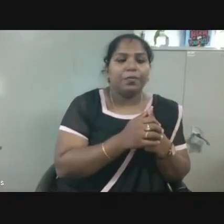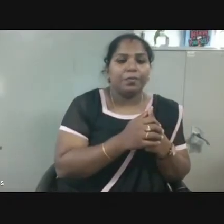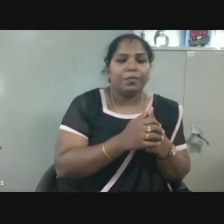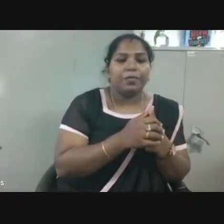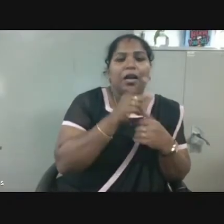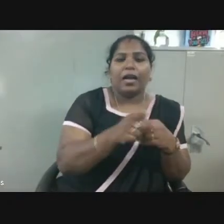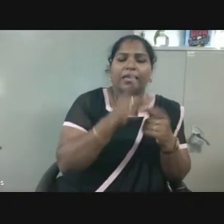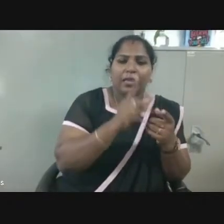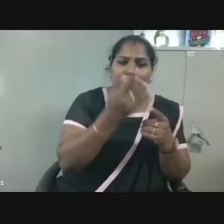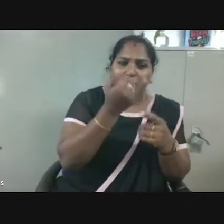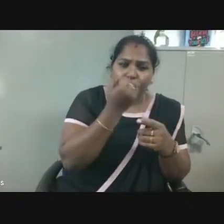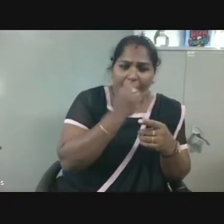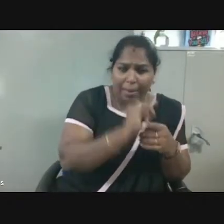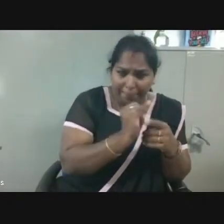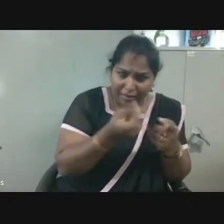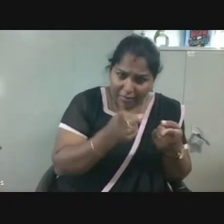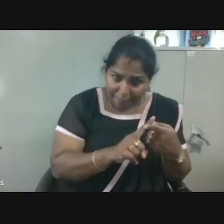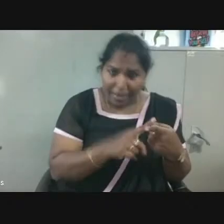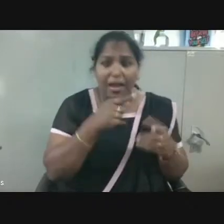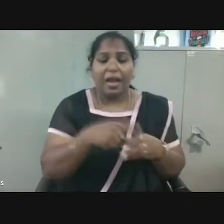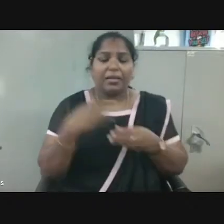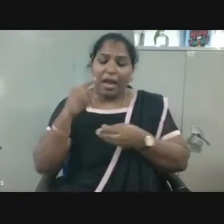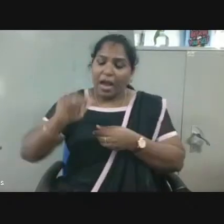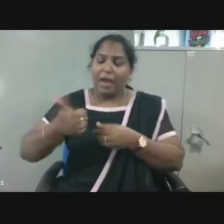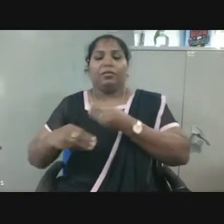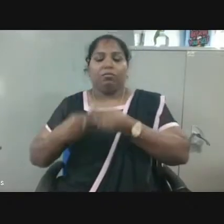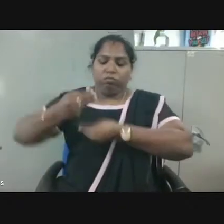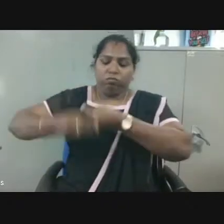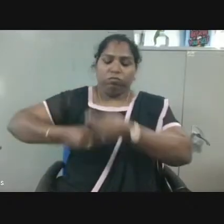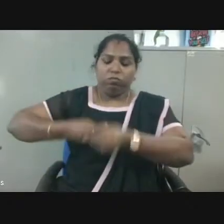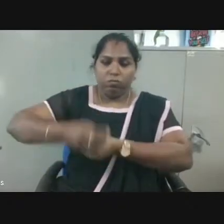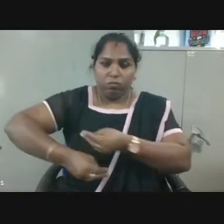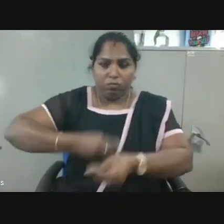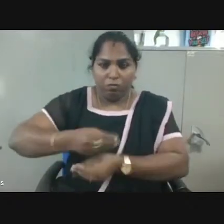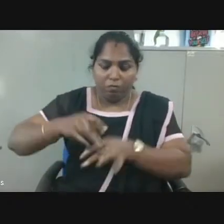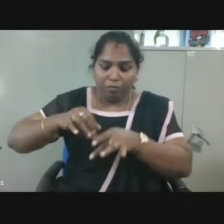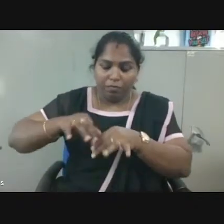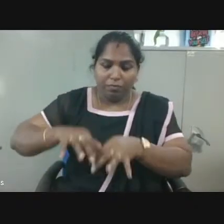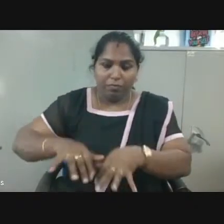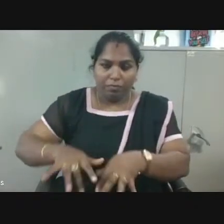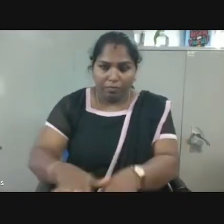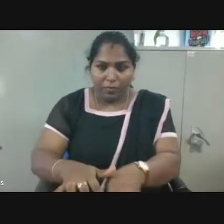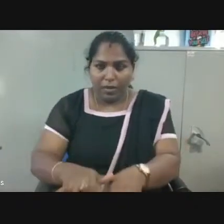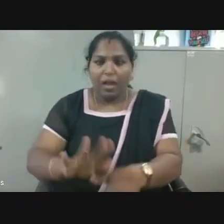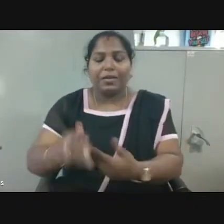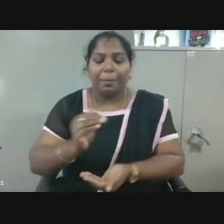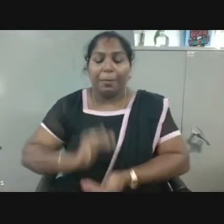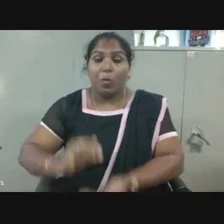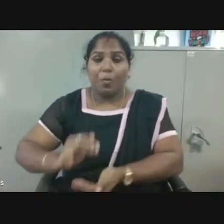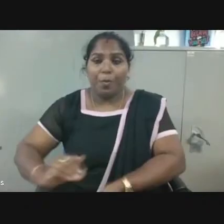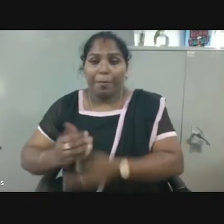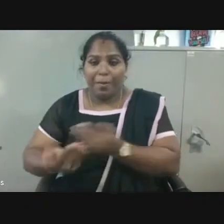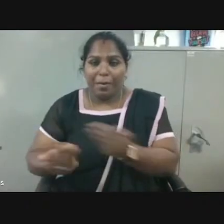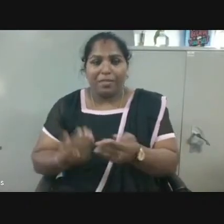കേട് വരുന്നു. ആ കേട് അടുത്ത ജനറേഷനിലോട്ട്, അത് അടുത്ത തലമുറയിലോട്ട് നമ്മൾ പകർന്നാണ് ഈ അസുഖം വരുന്നത്. അപ്പൊ ഇപ്പൊ